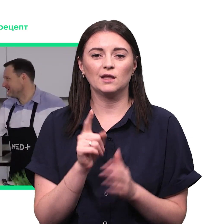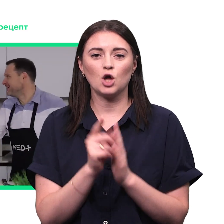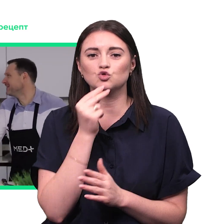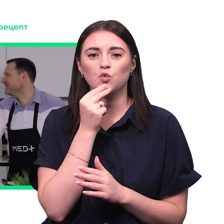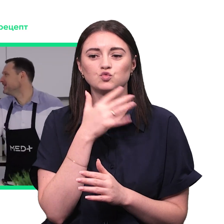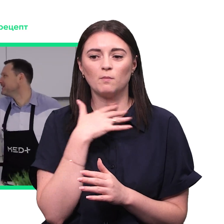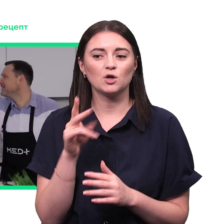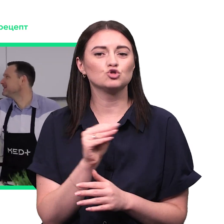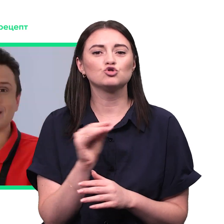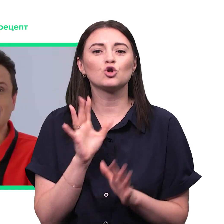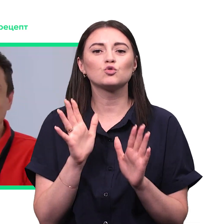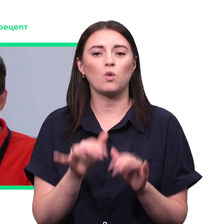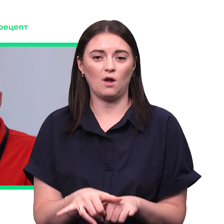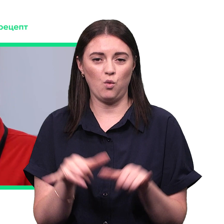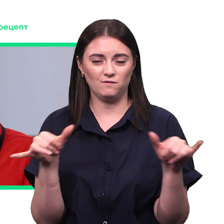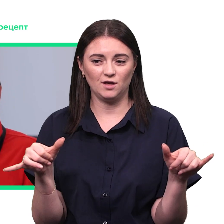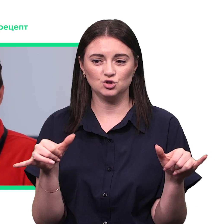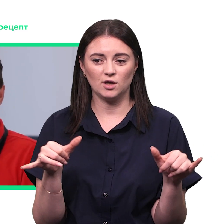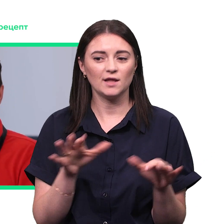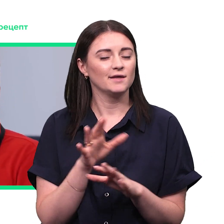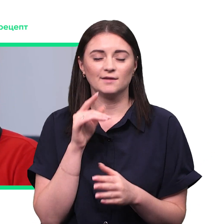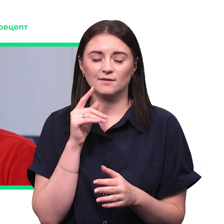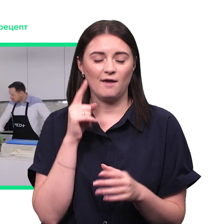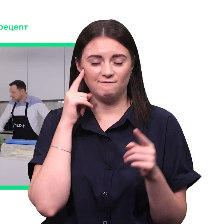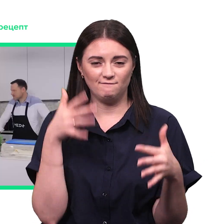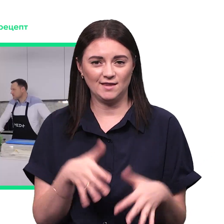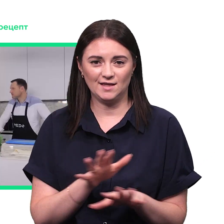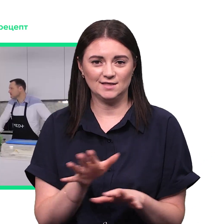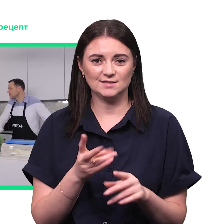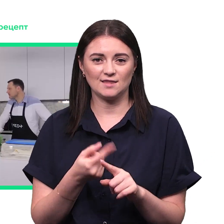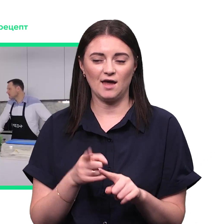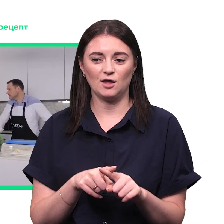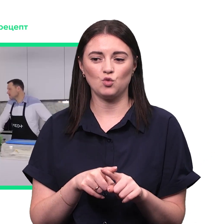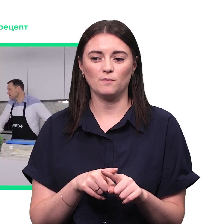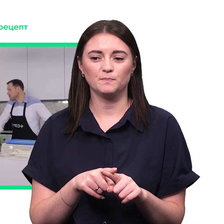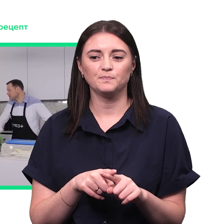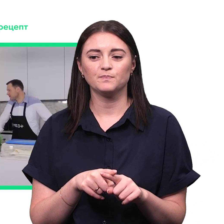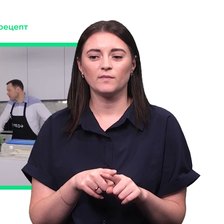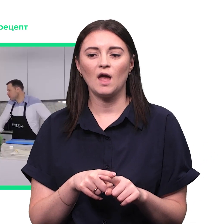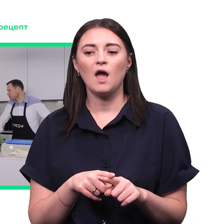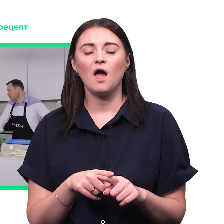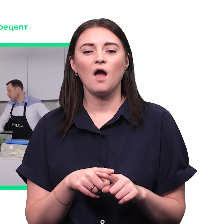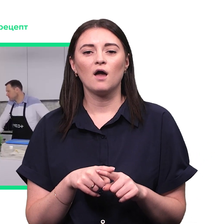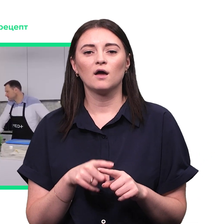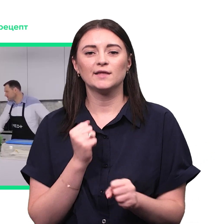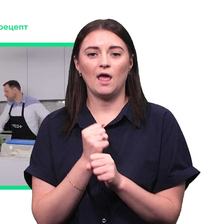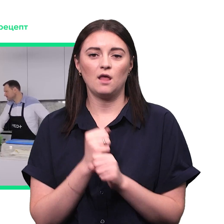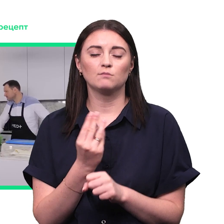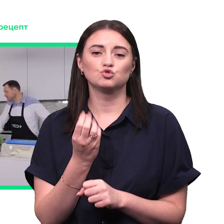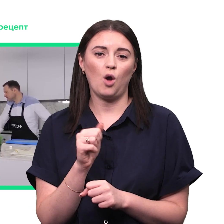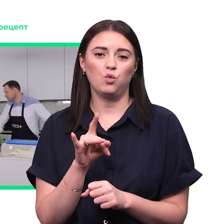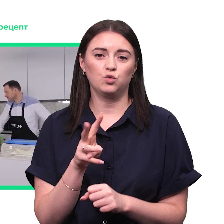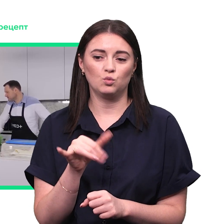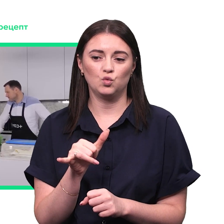да, жира у меня только больше стало. Не попадайтесь на это. Так, продолжим. Теперь мы, собственно, формируем шаурму.